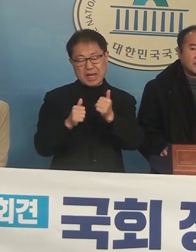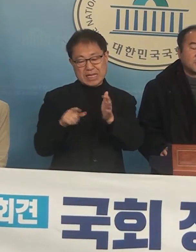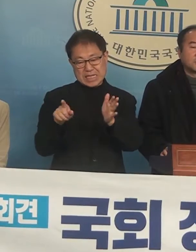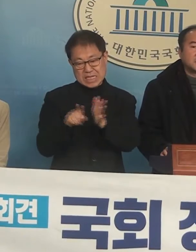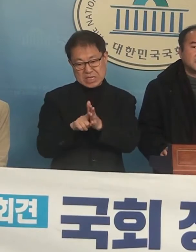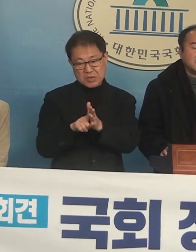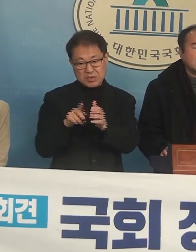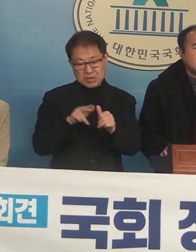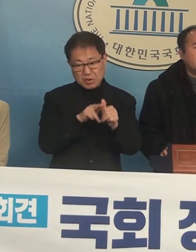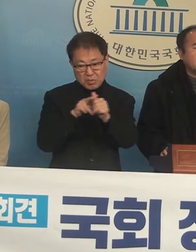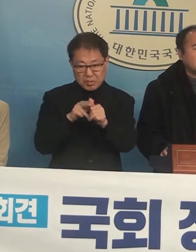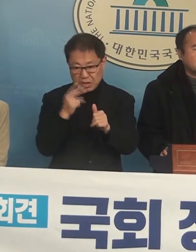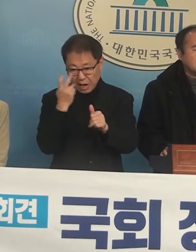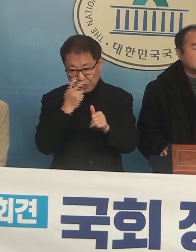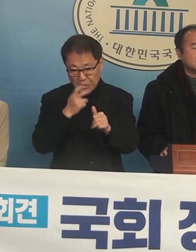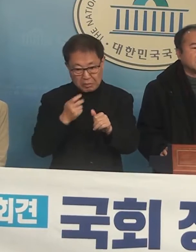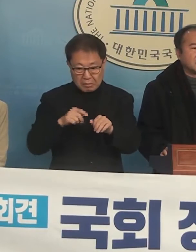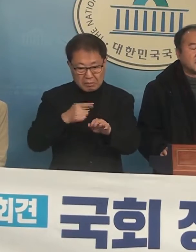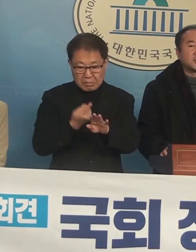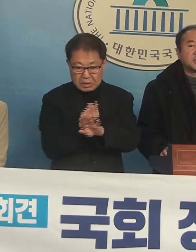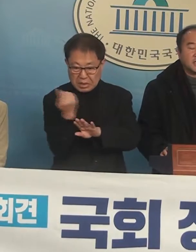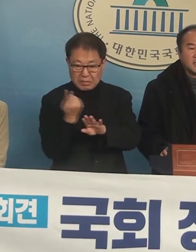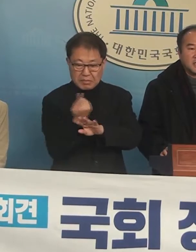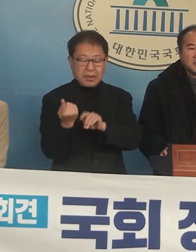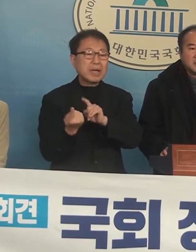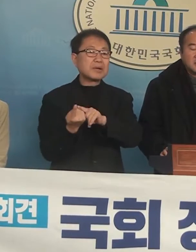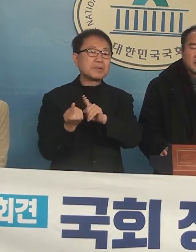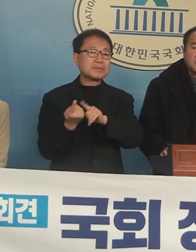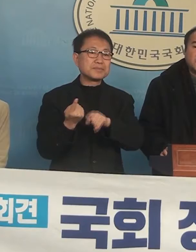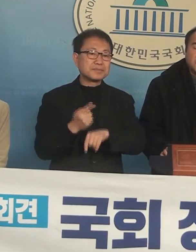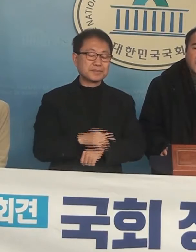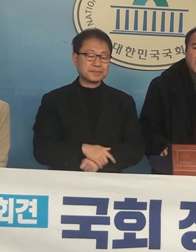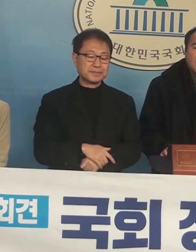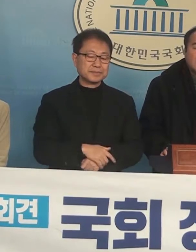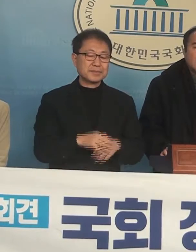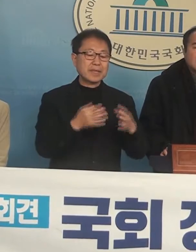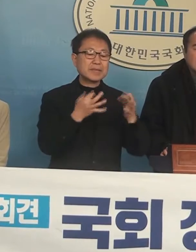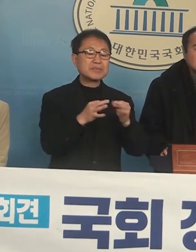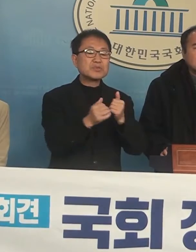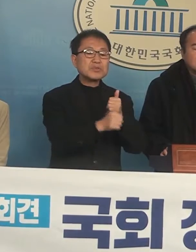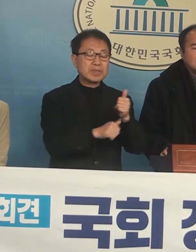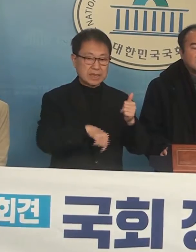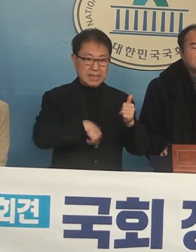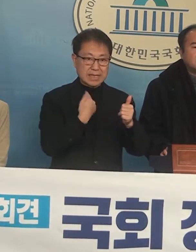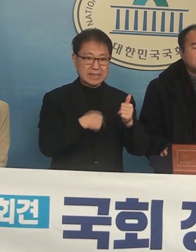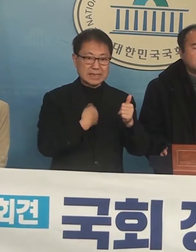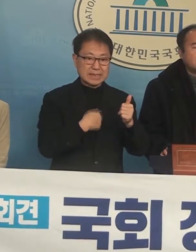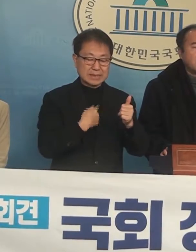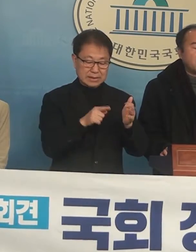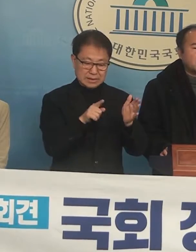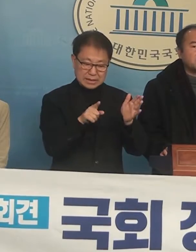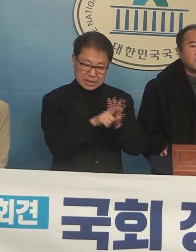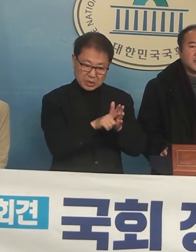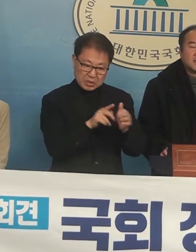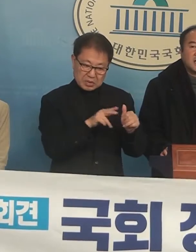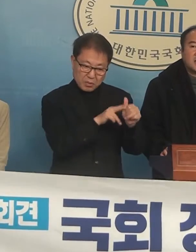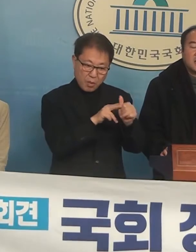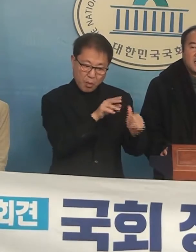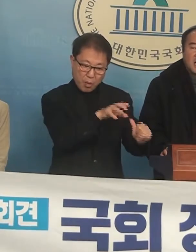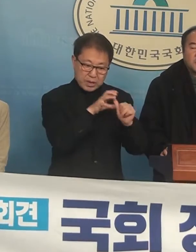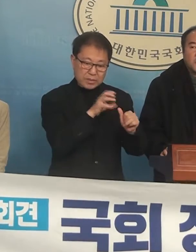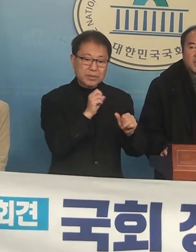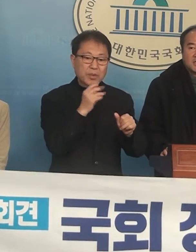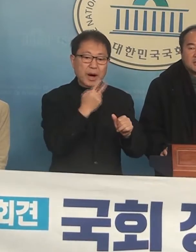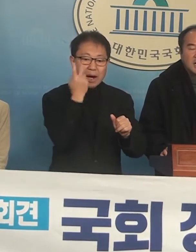신용정보에 대한 감독은 예외로 되어 있습니다. 여전히 금융위원회가 자신들이 신용정보의 활용뿐만이